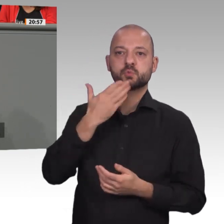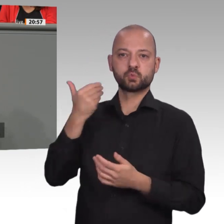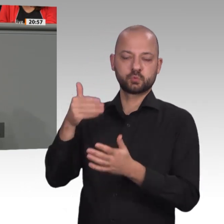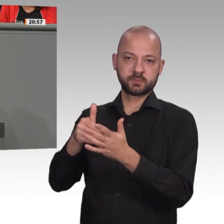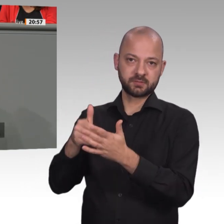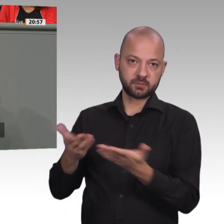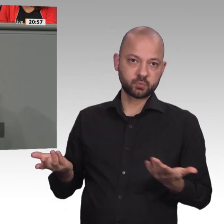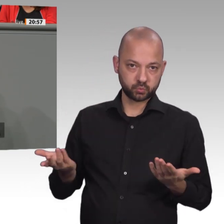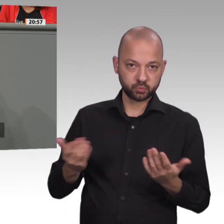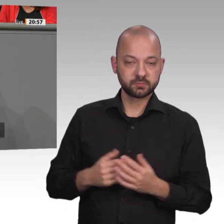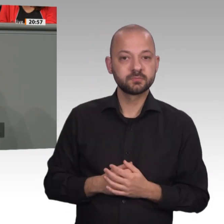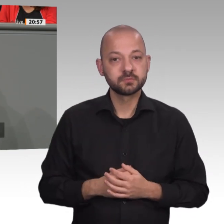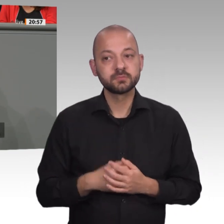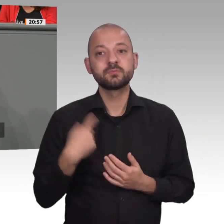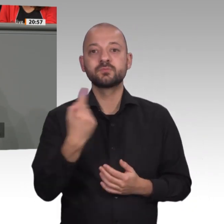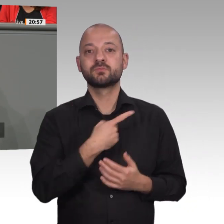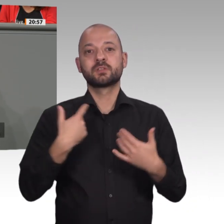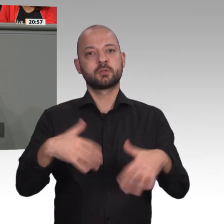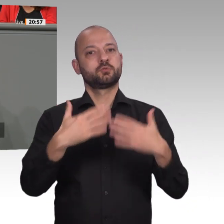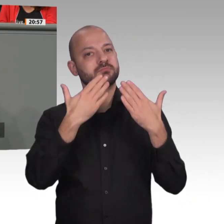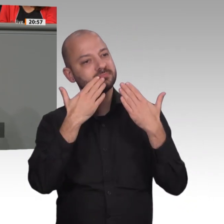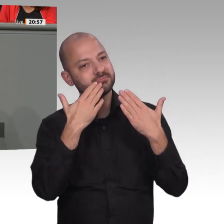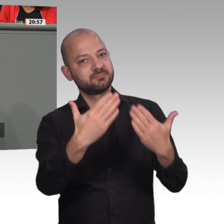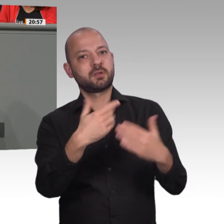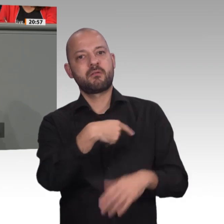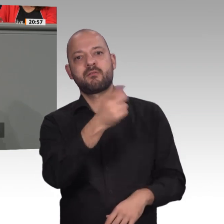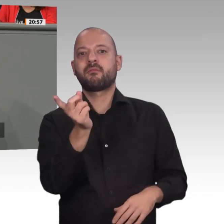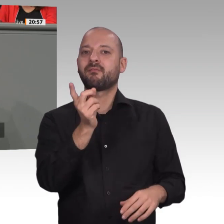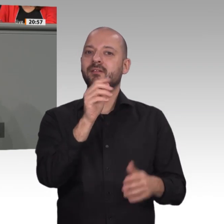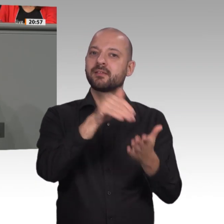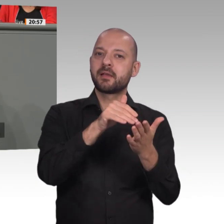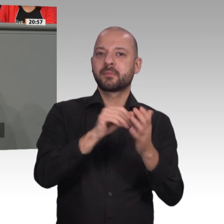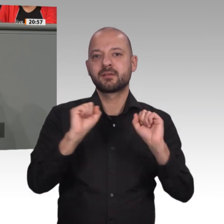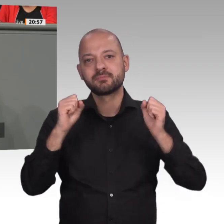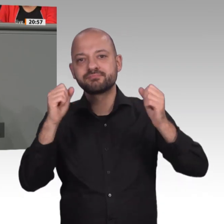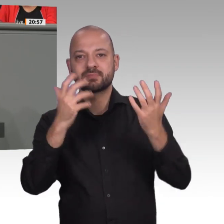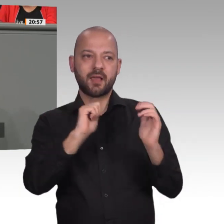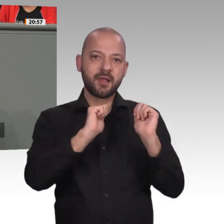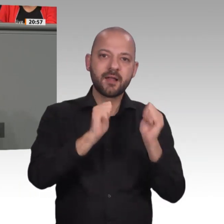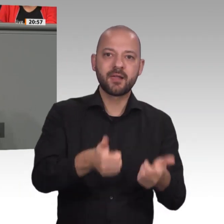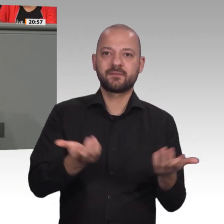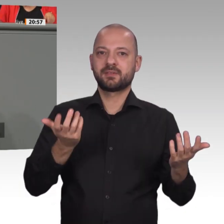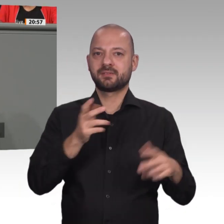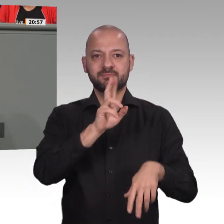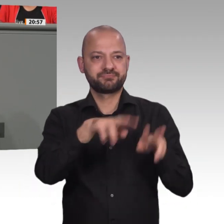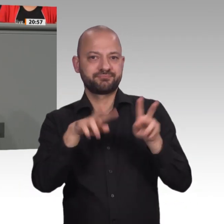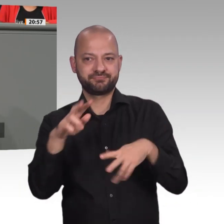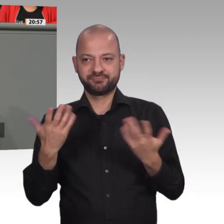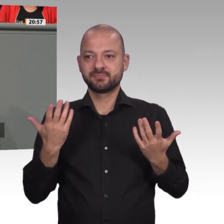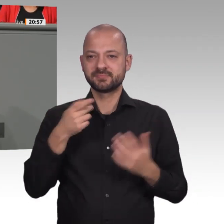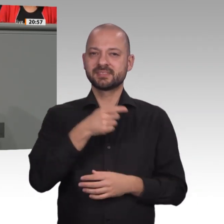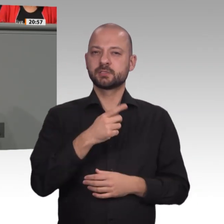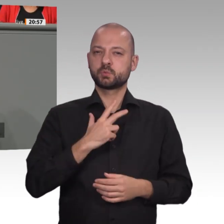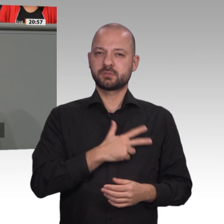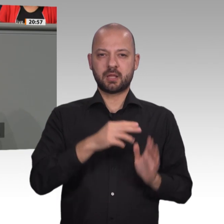nächste Stufe des Bundesteilhabegesetzes am 1. Januar 2020 gut in Kraft treten kann. Mein Dank gilt besonders dem